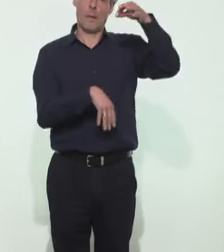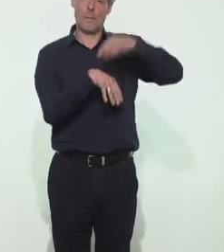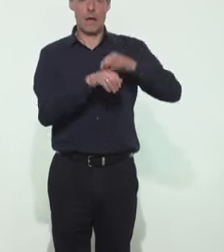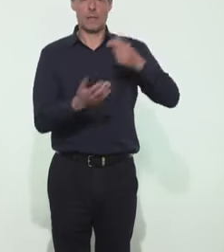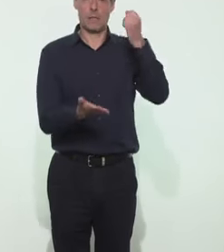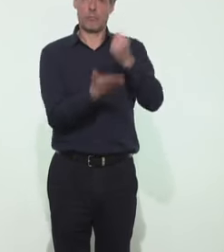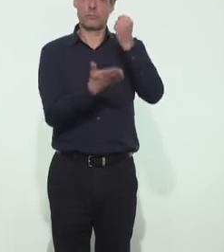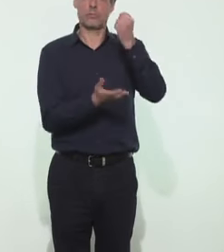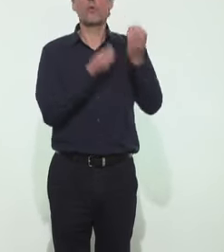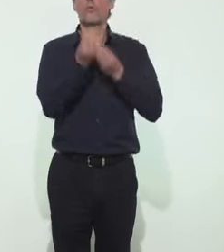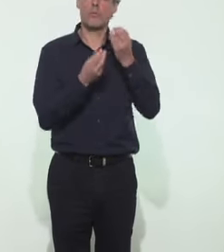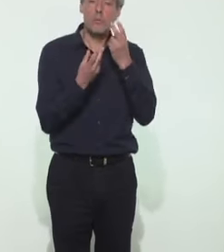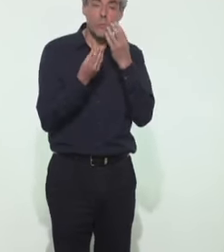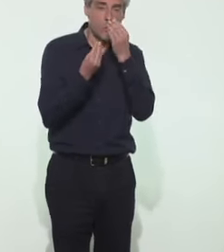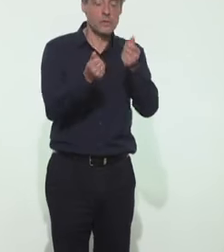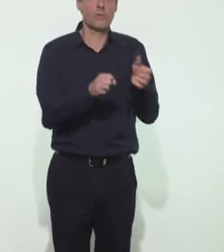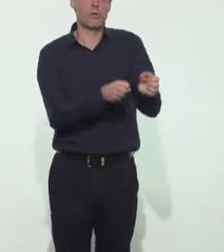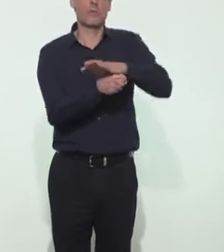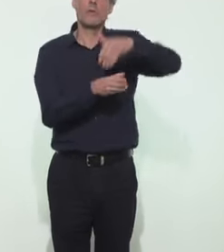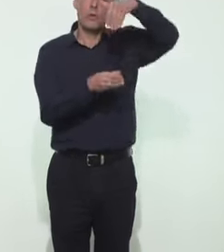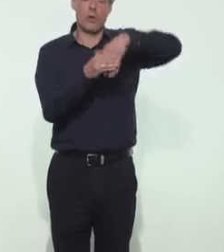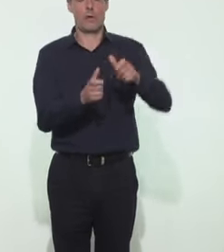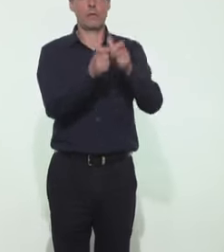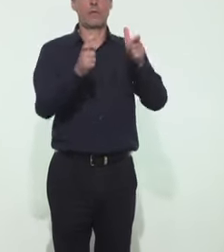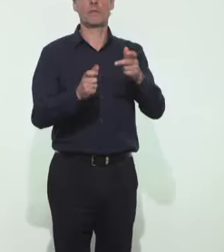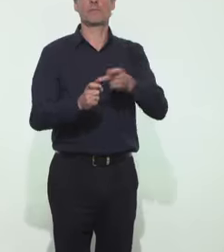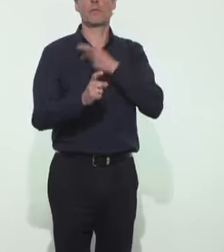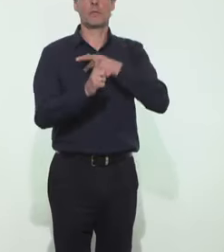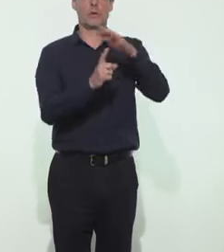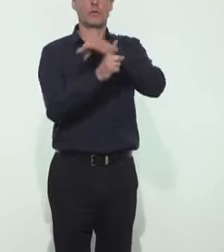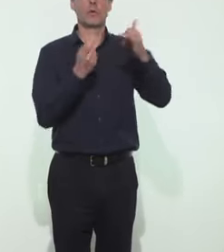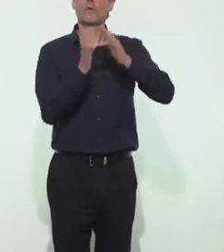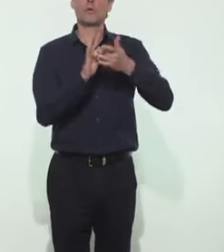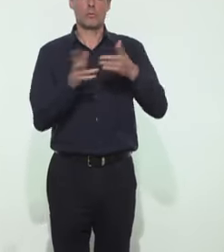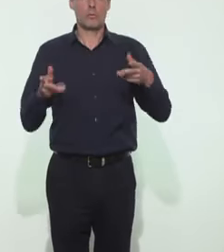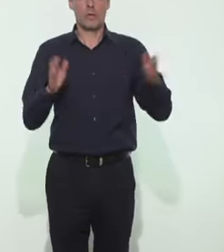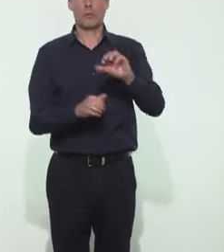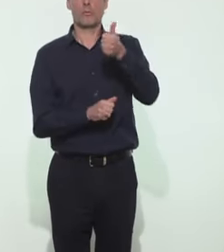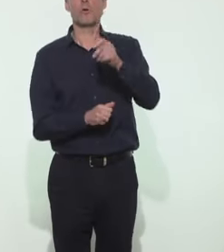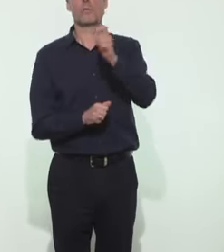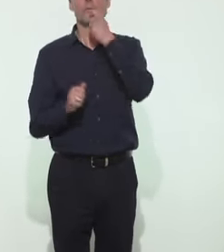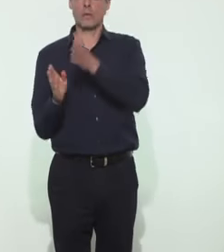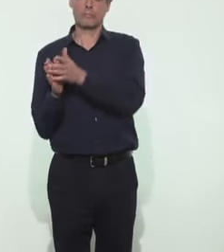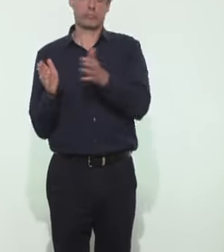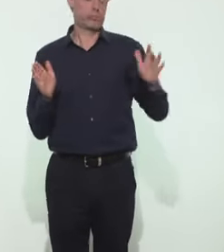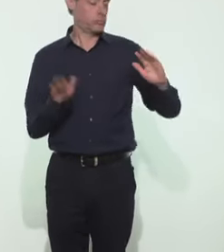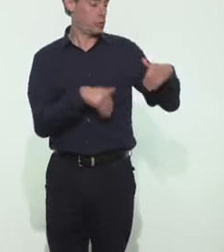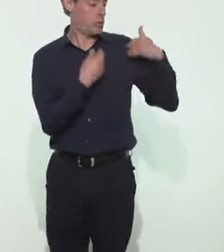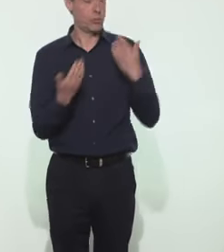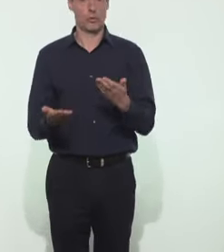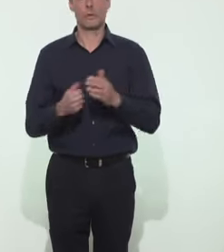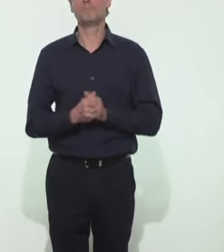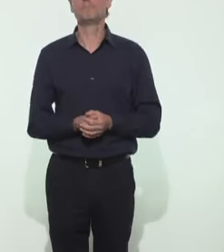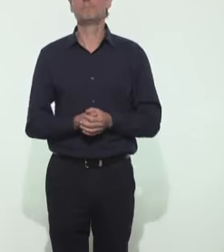possible de kovy 19 au sein de ces établissements sur toute la période épidémique depuis le 1er mars